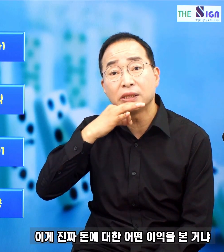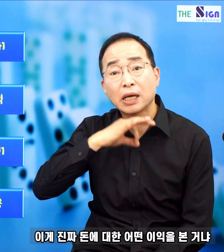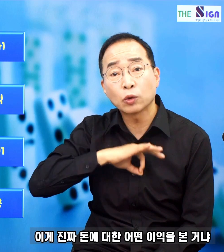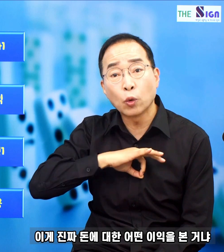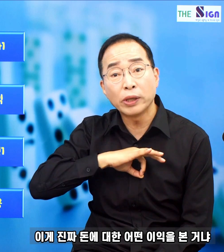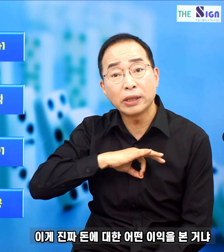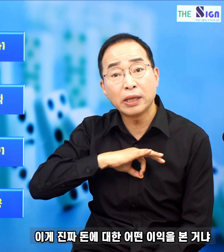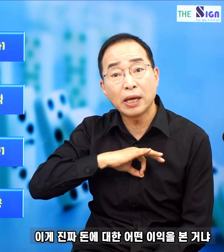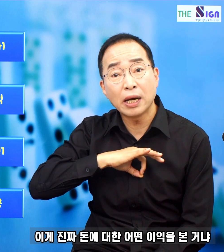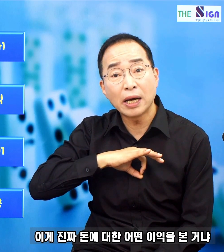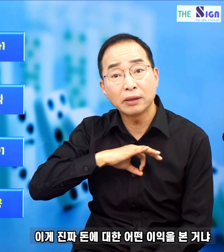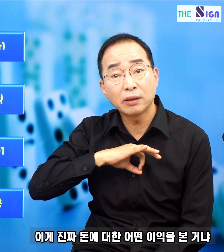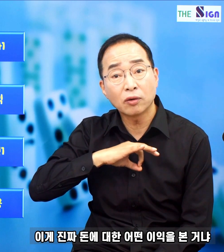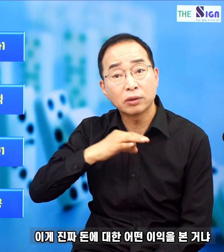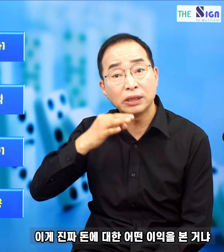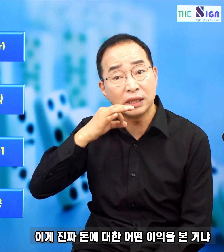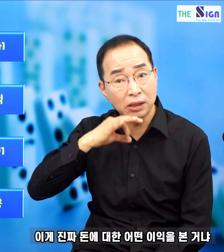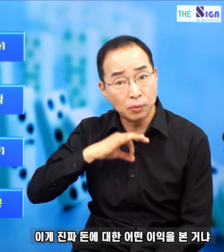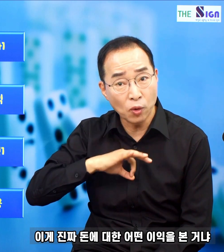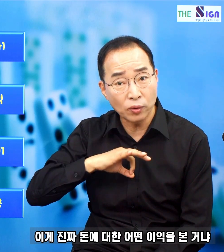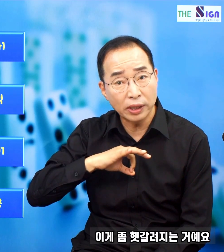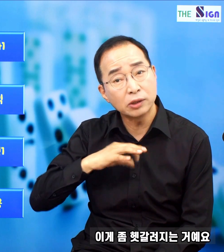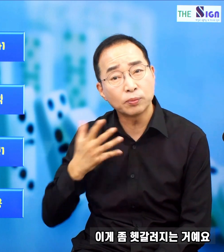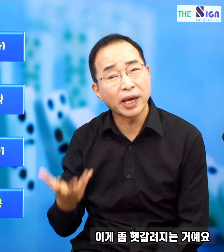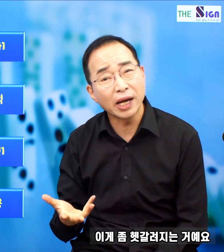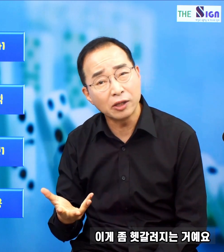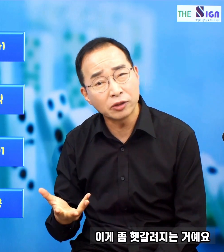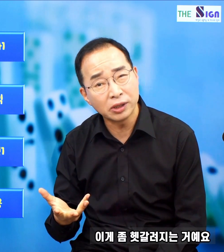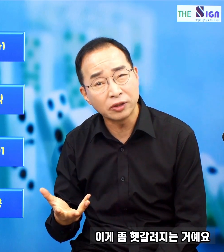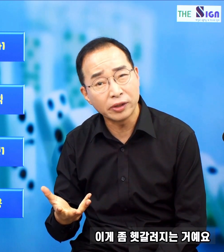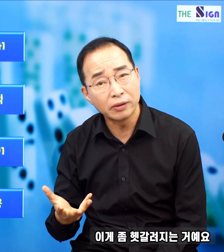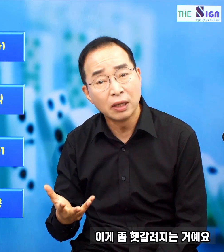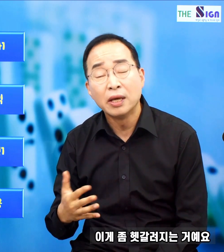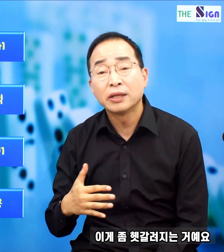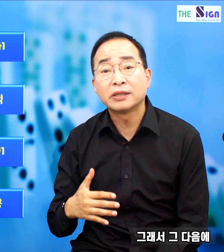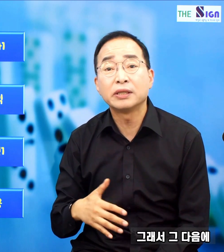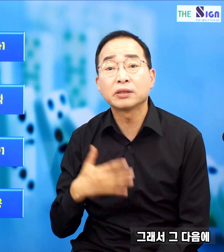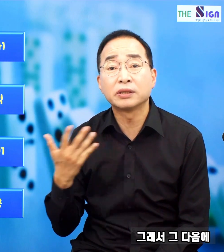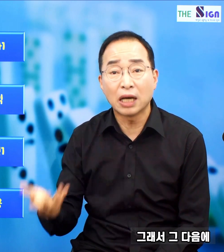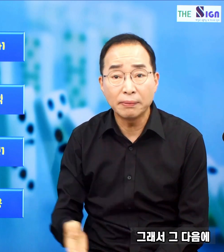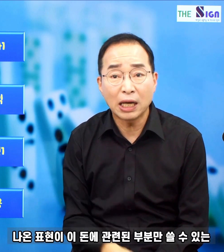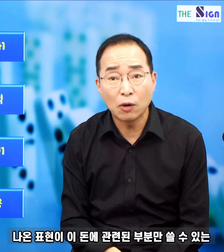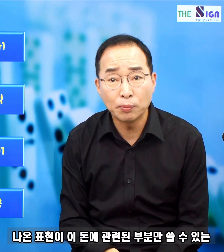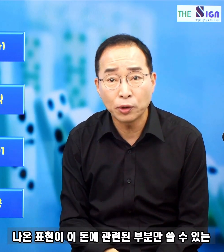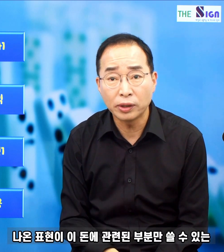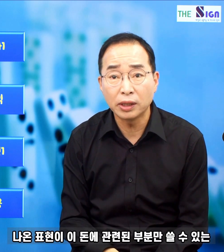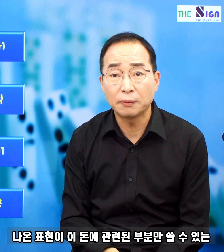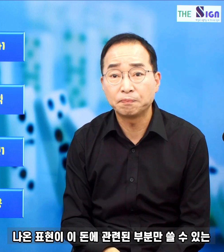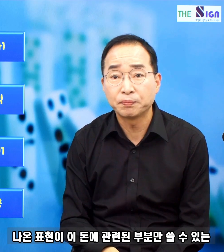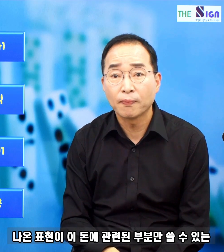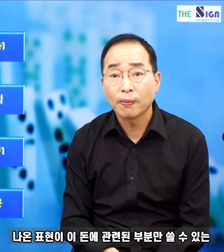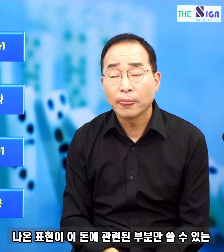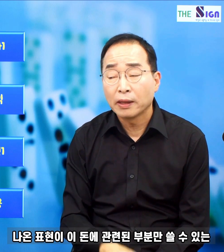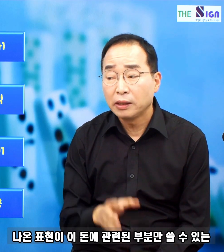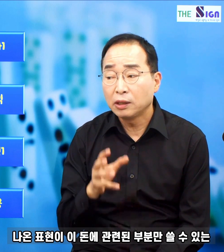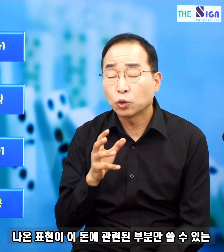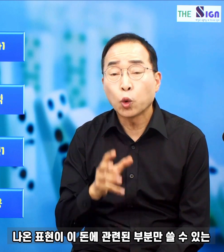진짜 돈에 대한 어떤 이익을 본 거냐, 이게 좀 헷갈려지는 거예요. 그래서 그 다음에 나온 표현이 이